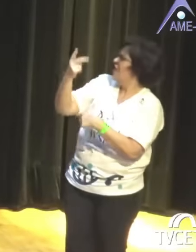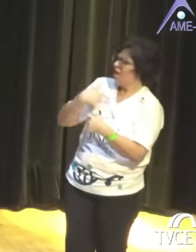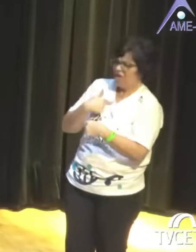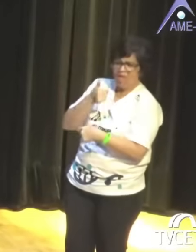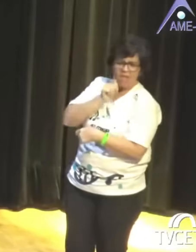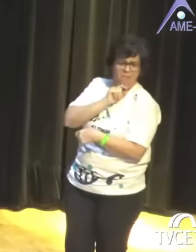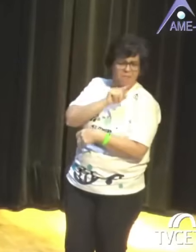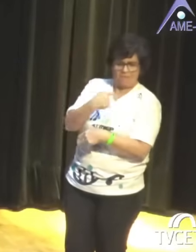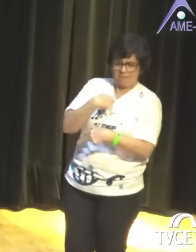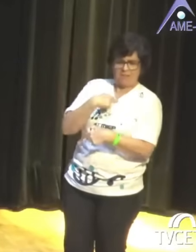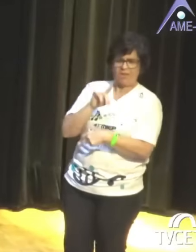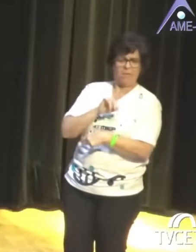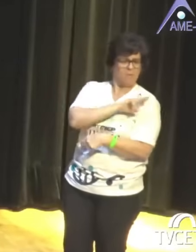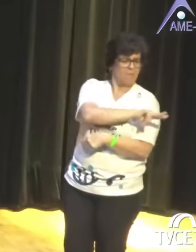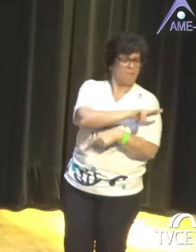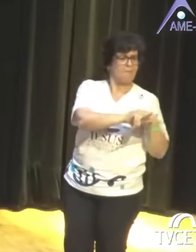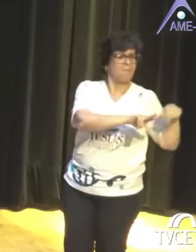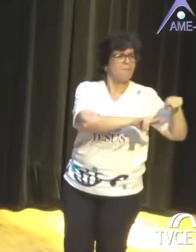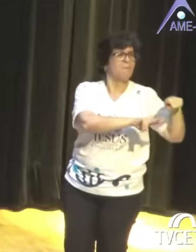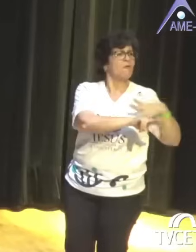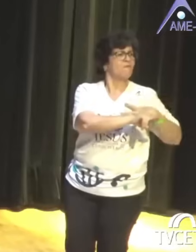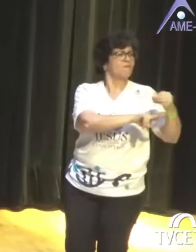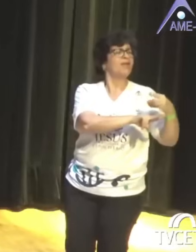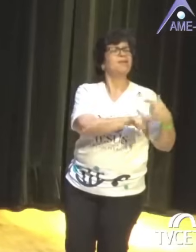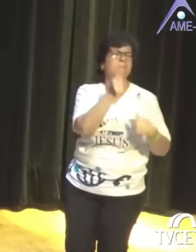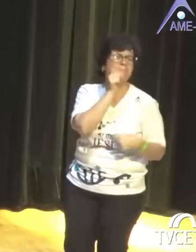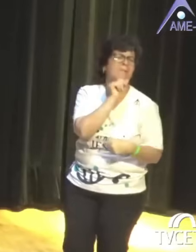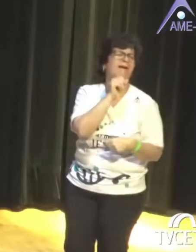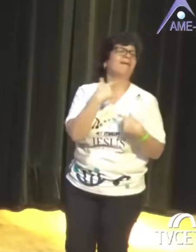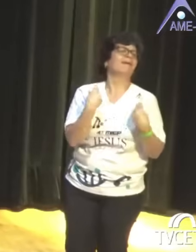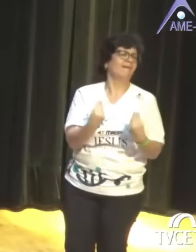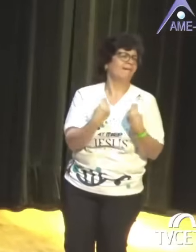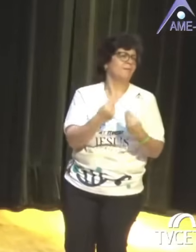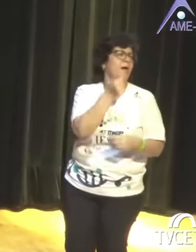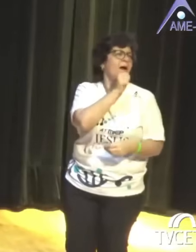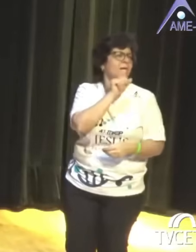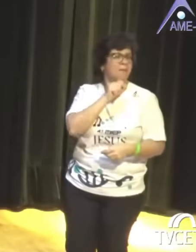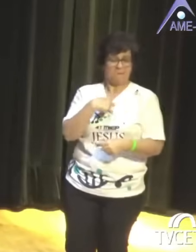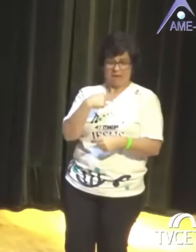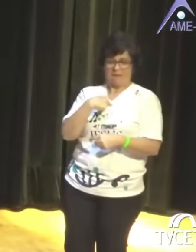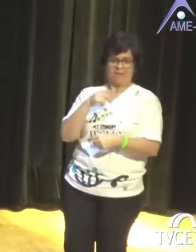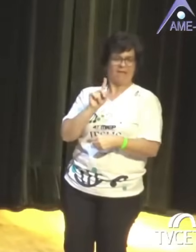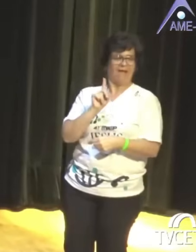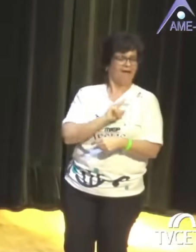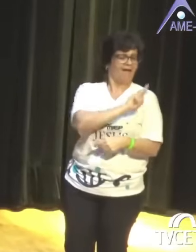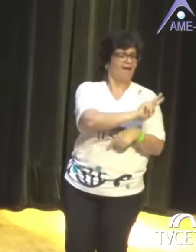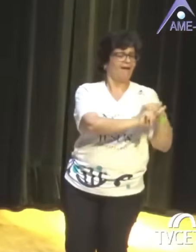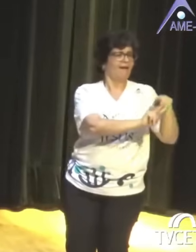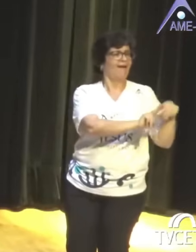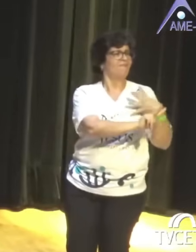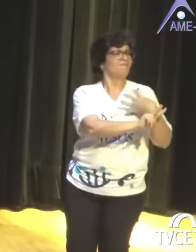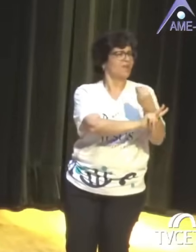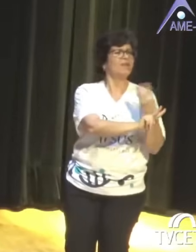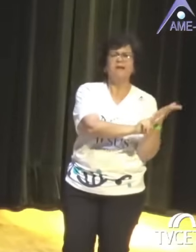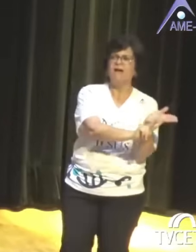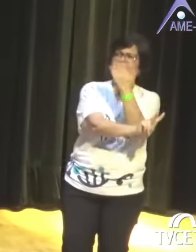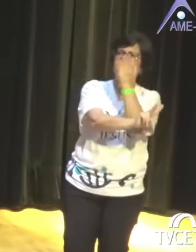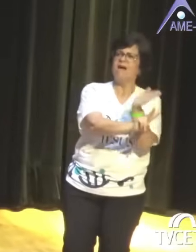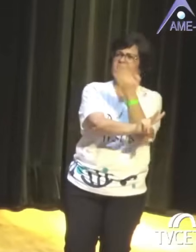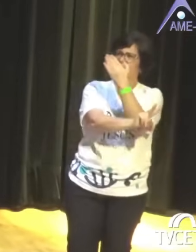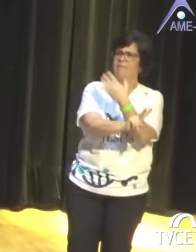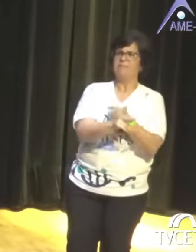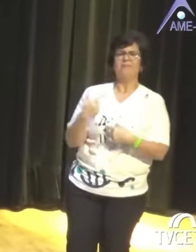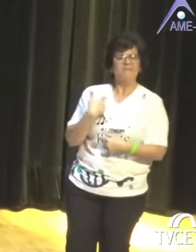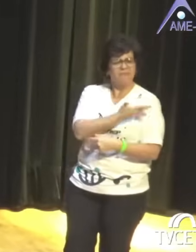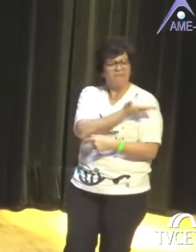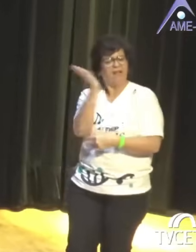mãe nem pediu para ela isso aqui é bonito né mãe é danado né nem pediu para ela já pediu pros